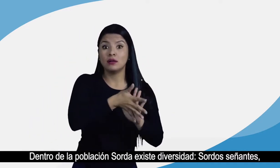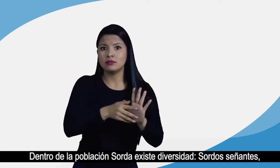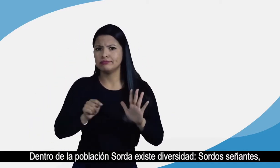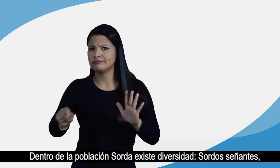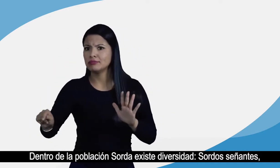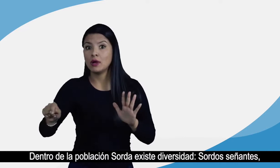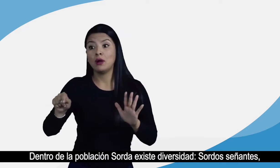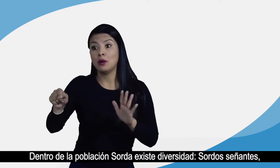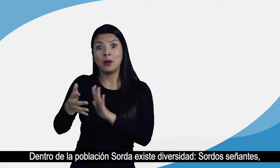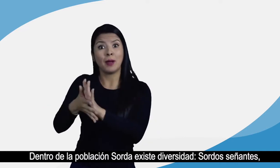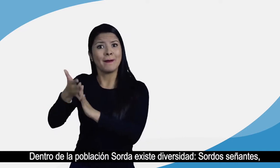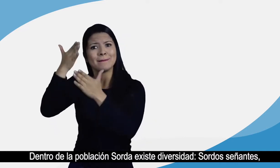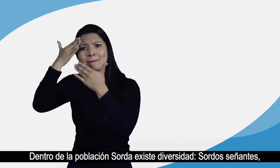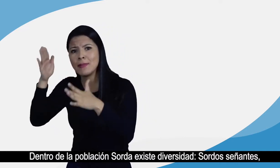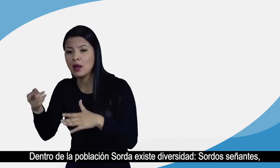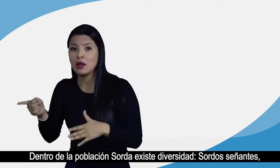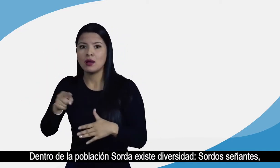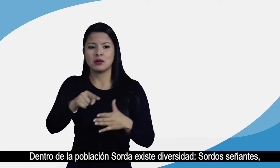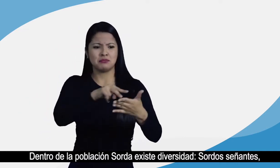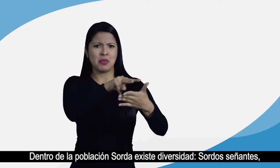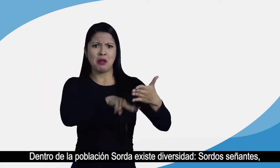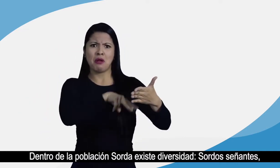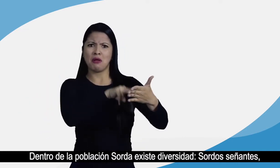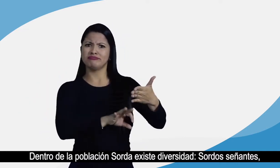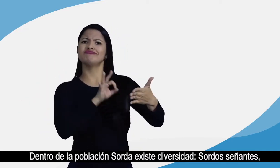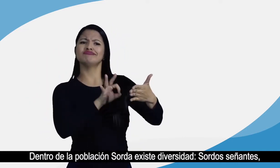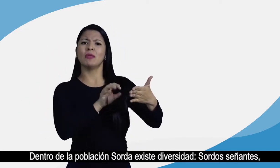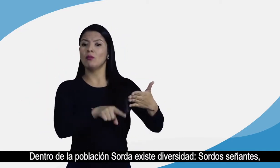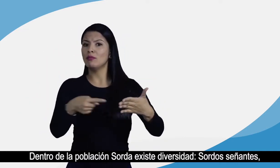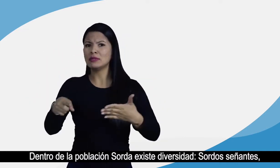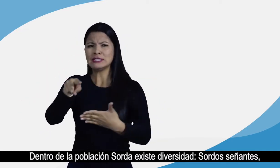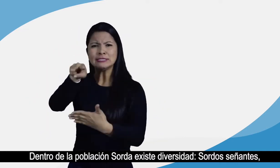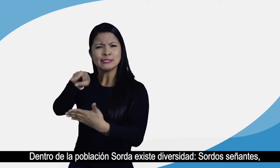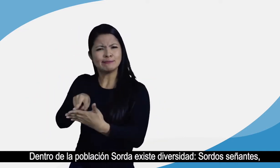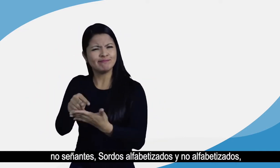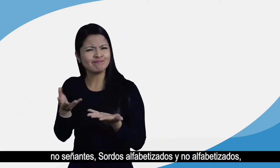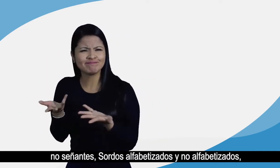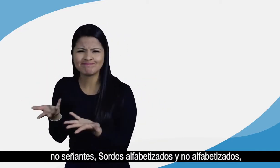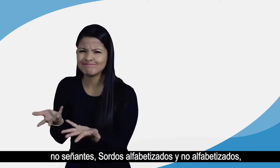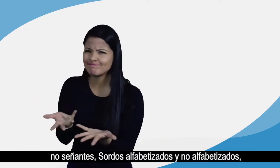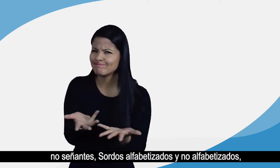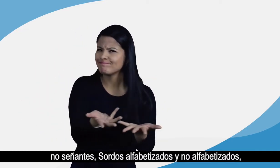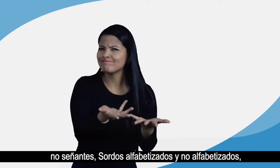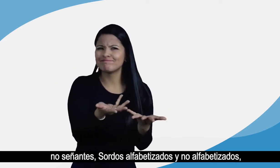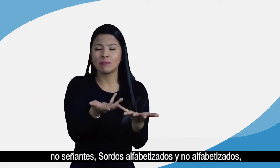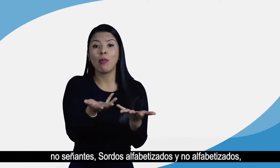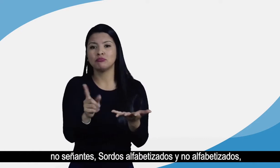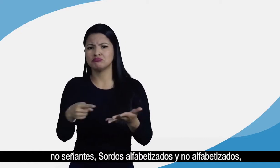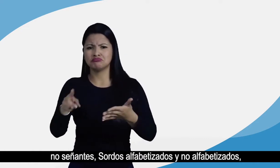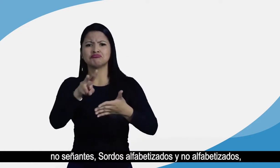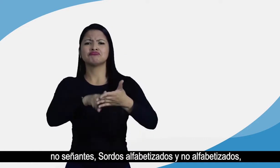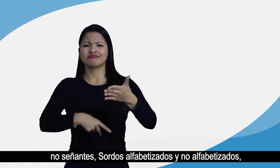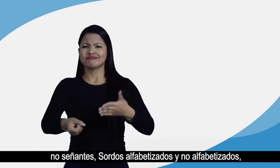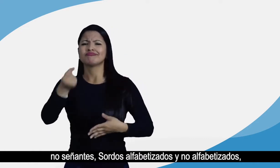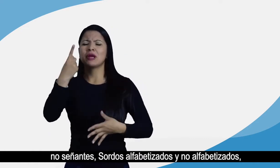Dentro de la población sorda existe diversidad, sordos señantes, no señantes, sordos alfabetizados y no alfabetizados,